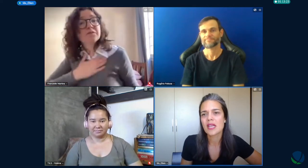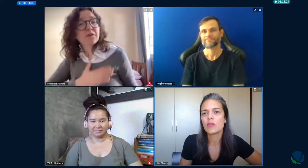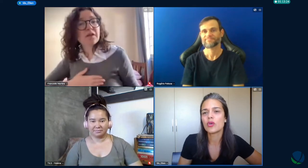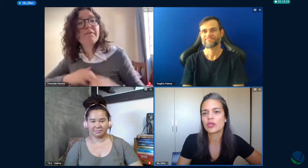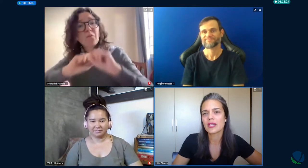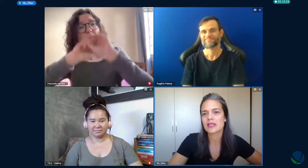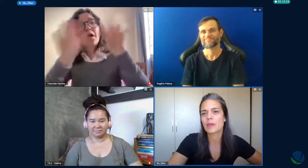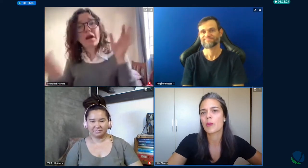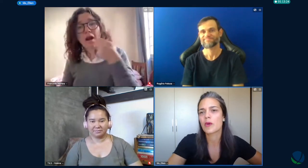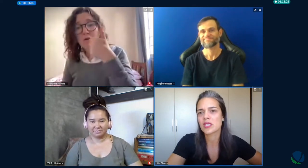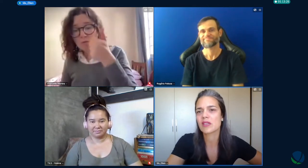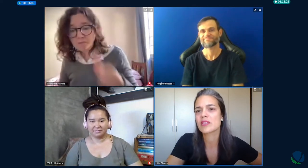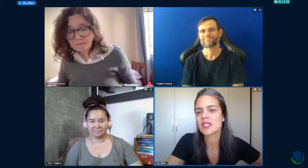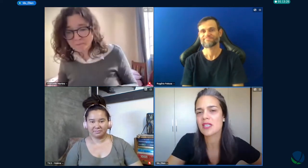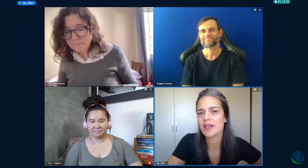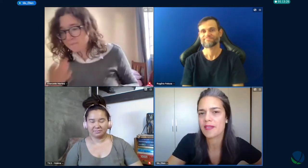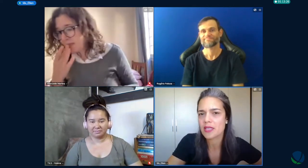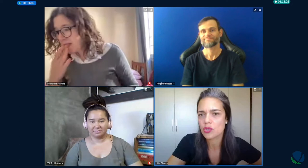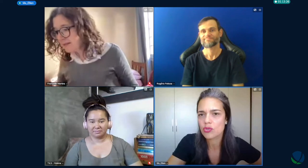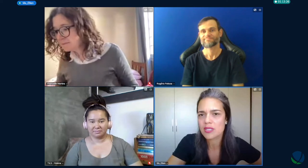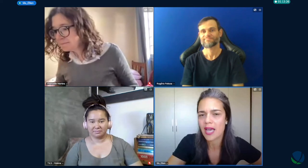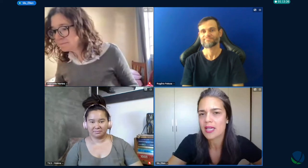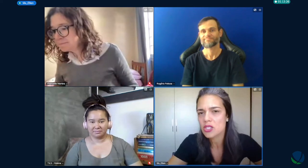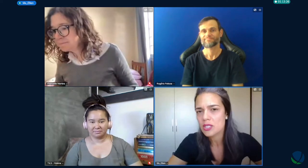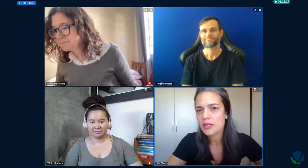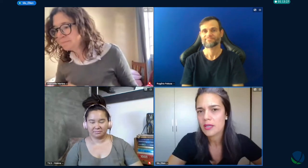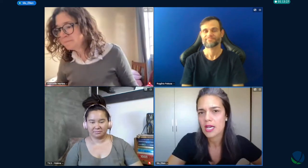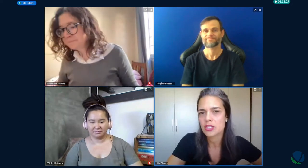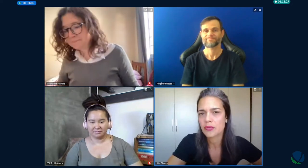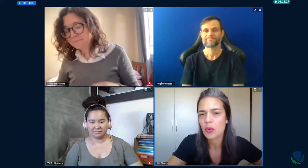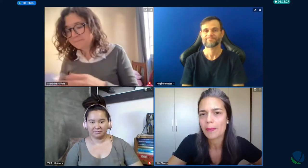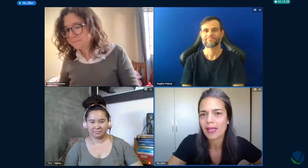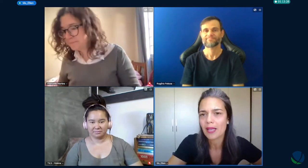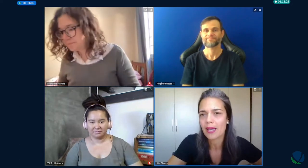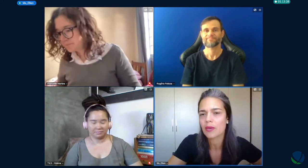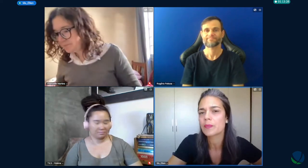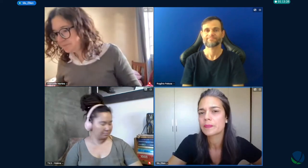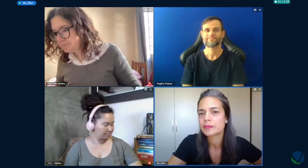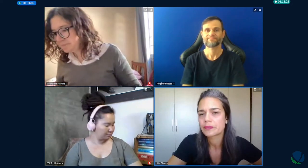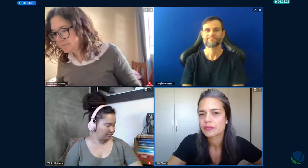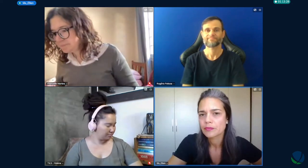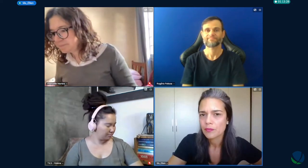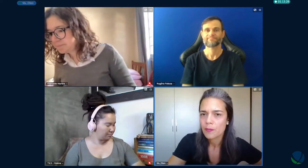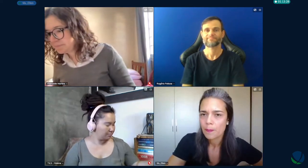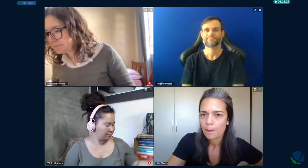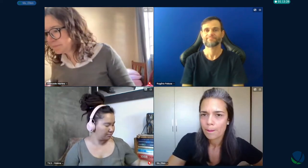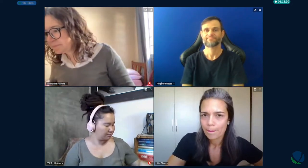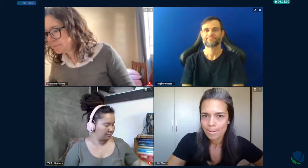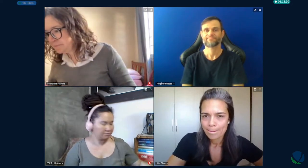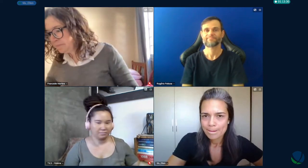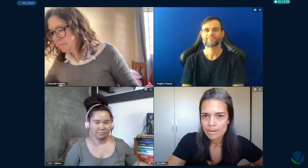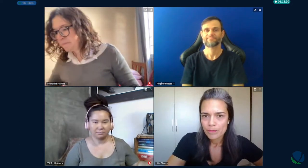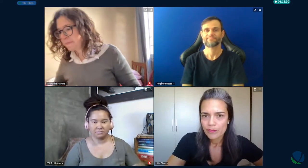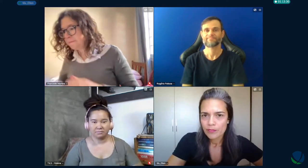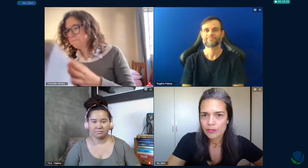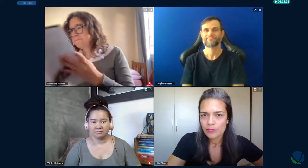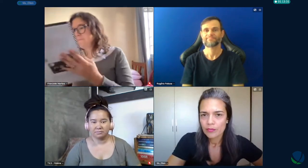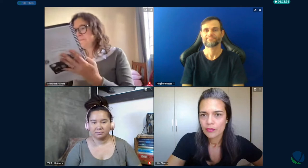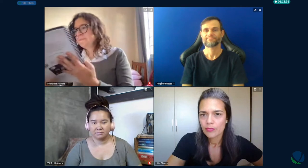Eu gostei muito da proposta que você fez do site. Acho que ficou bem claro.